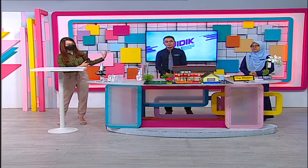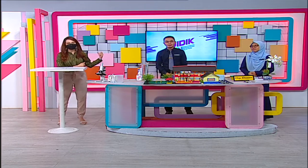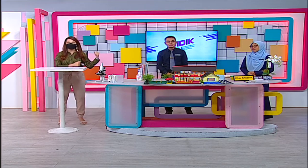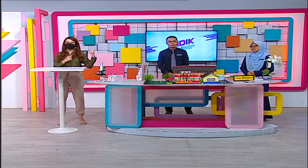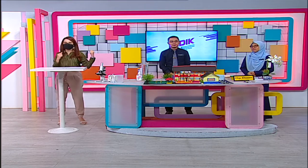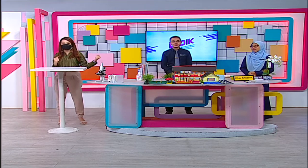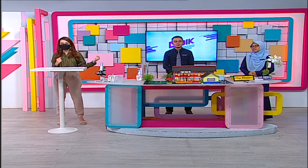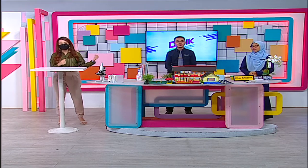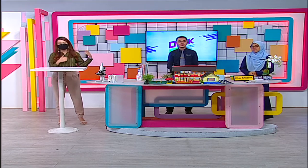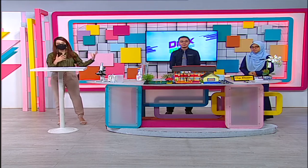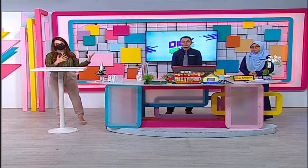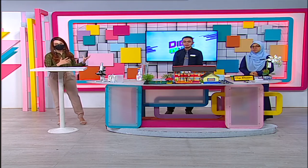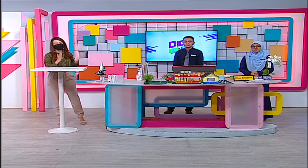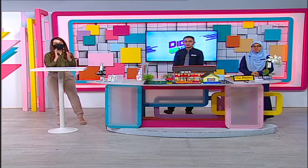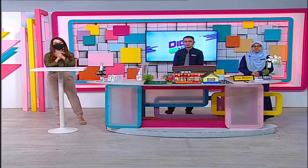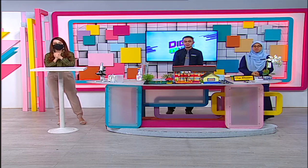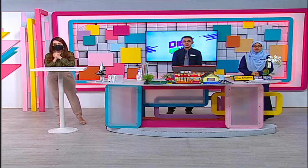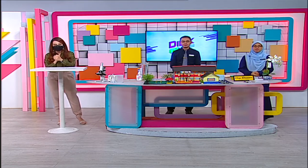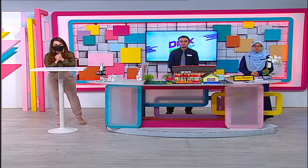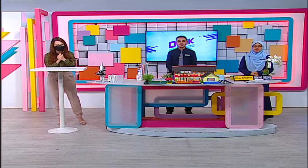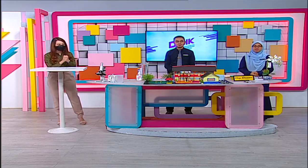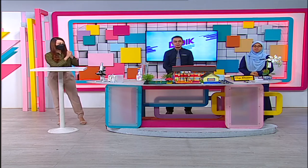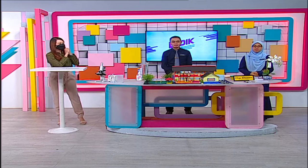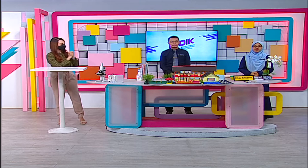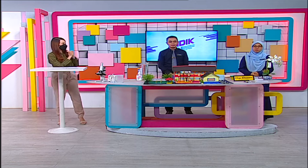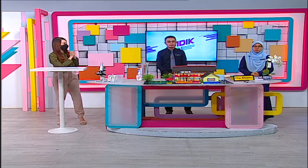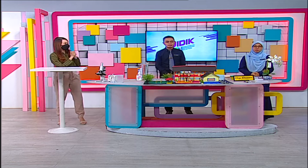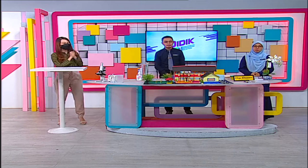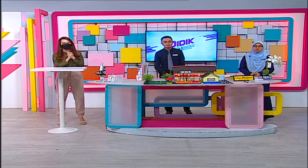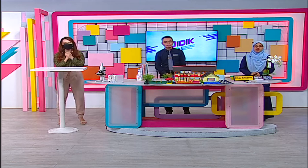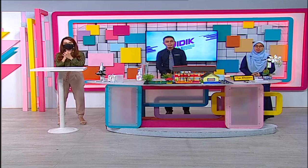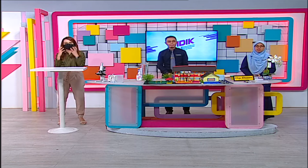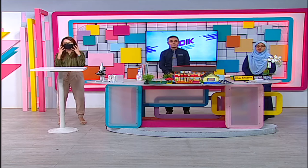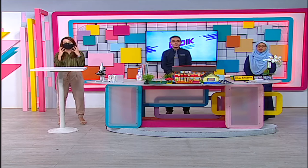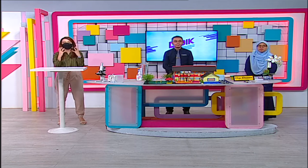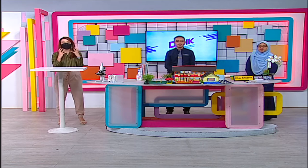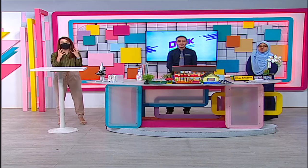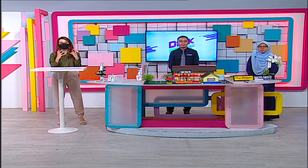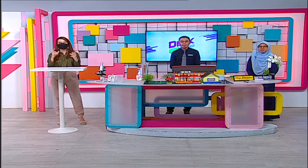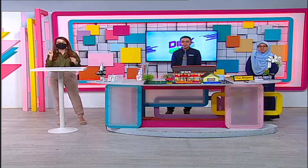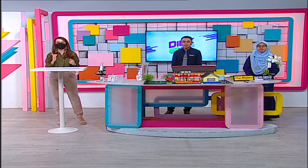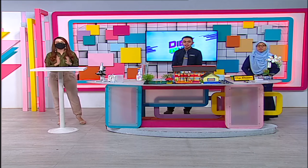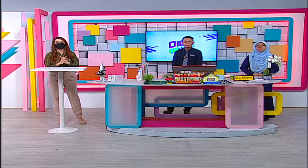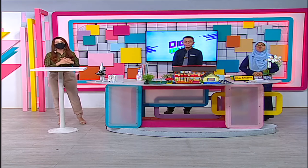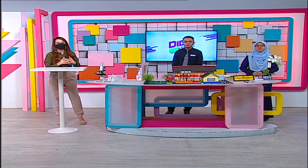sosial, penjarakan fizikal 1 meter, kerap sanitasi tangan, cuci tangan dan sentiasa memakai pelitup muka setiap kali nak keluar dari